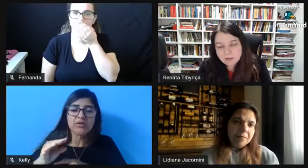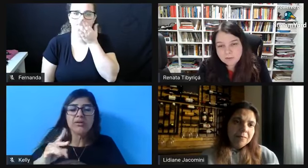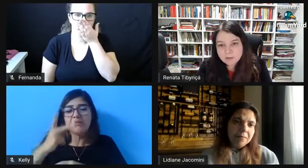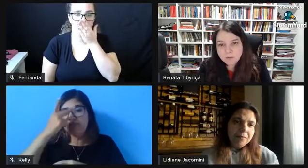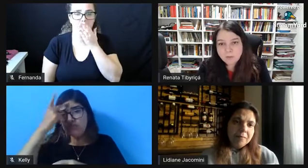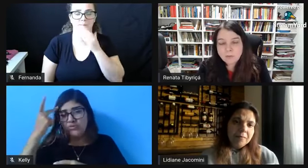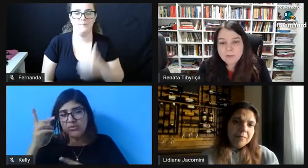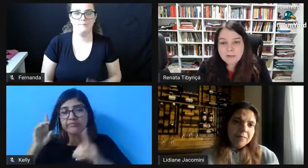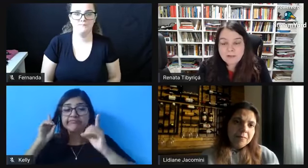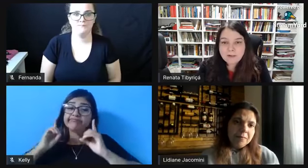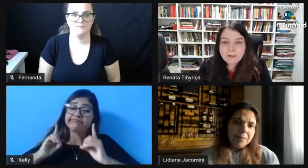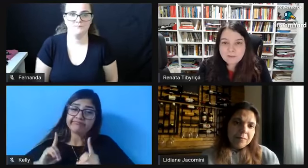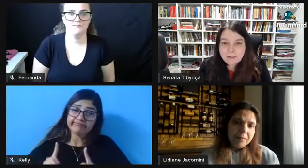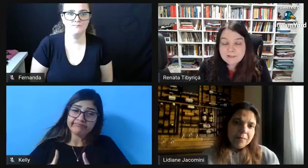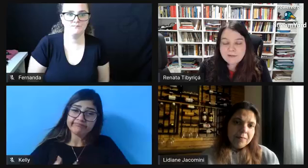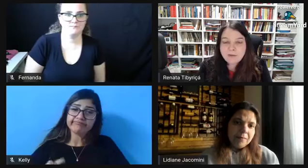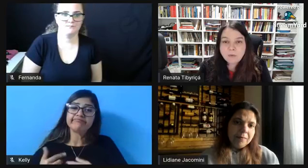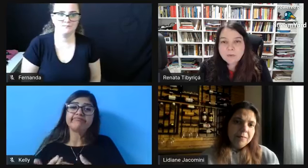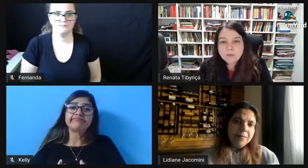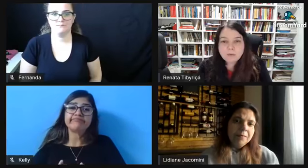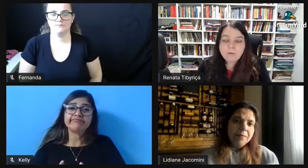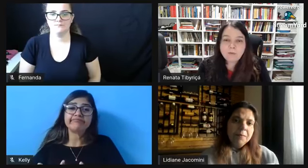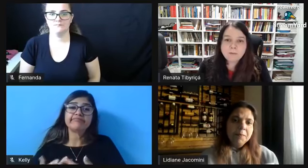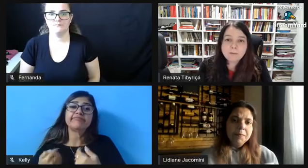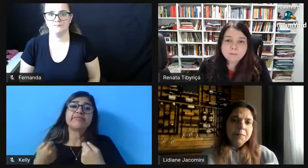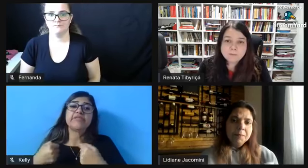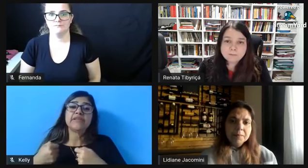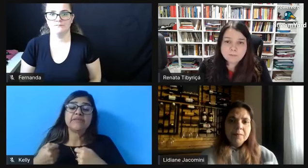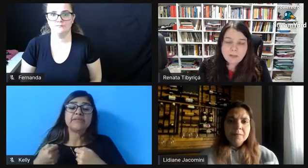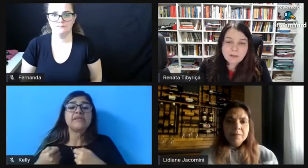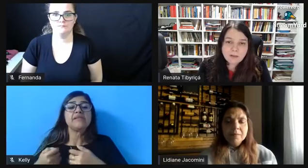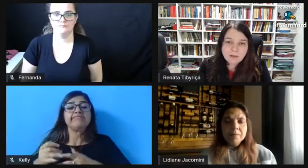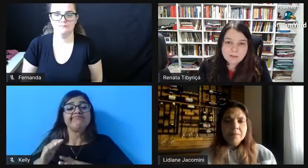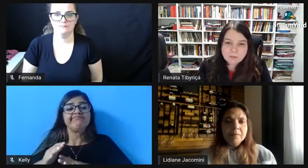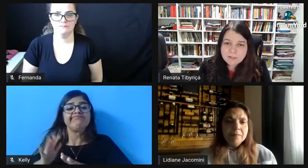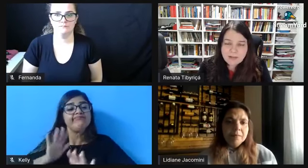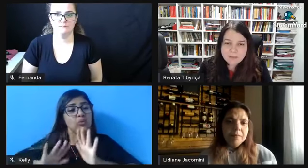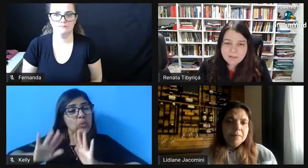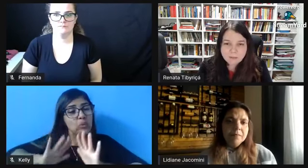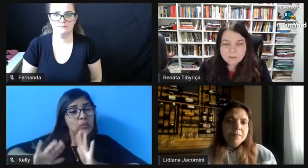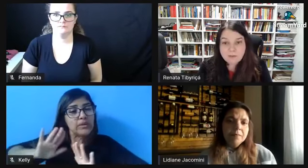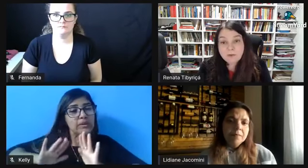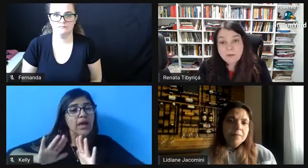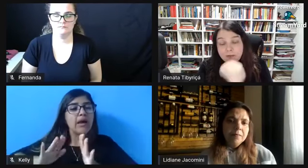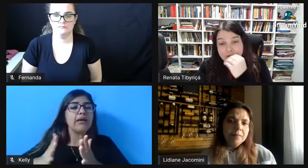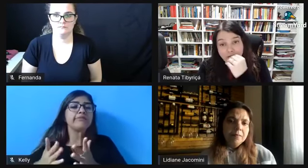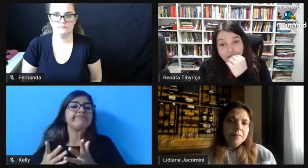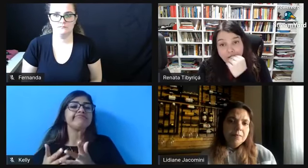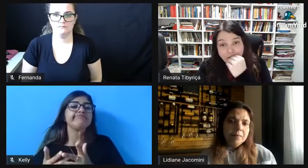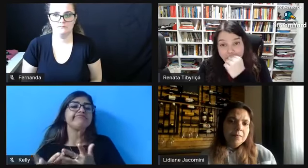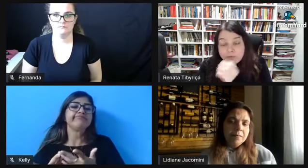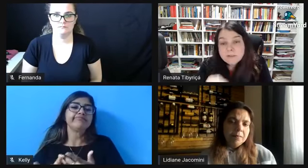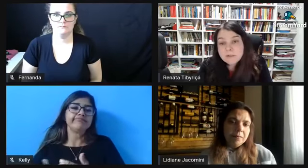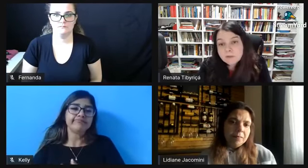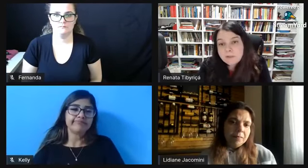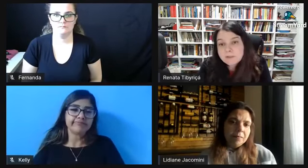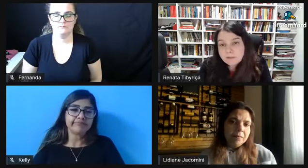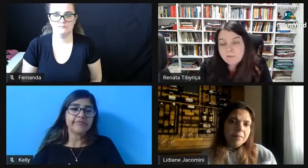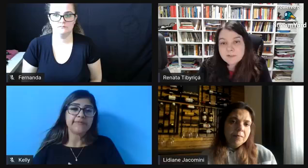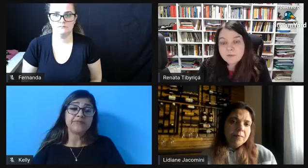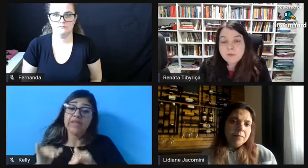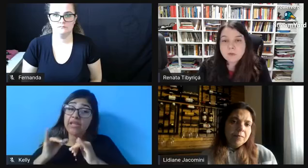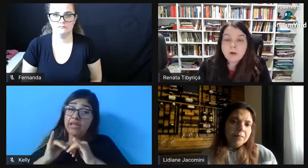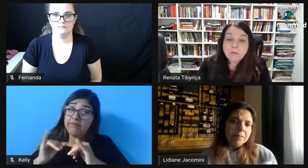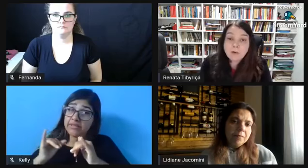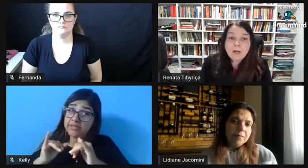a gente está expondo, e tem que ser feito isso de uma forma discreta, inclusive, e só avisando que